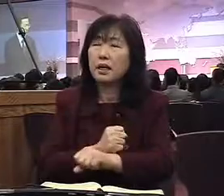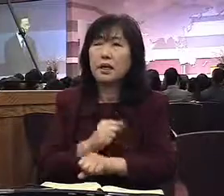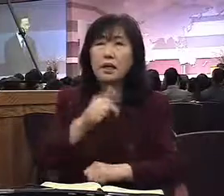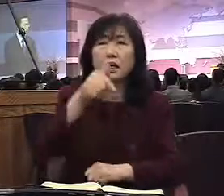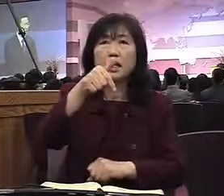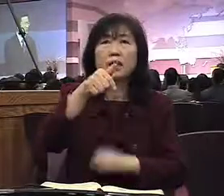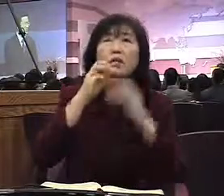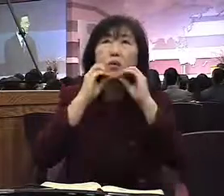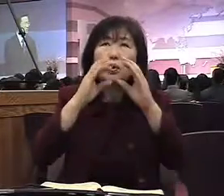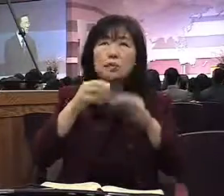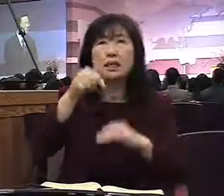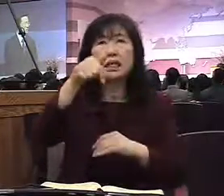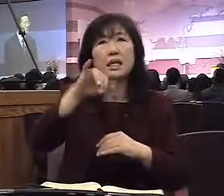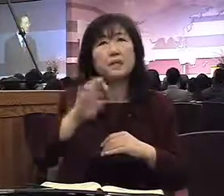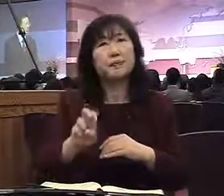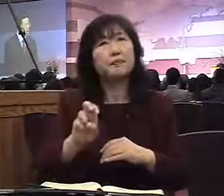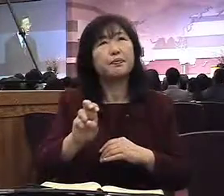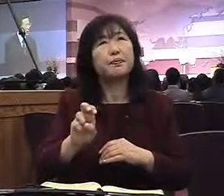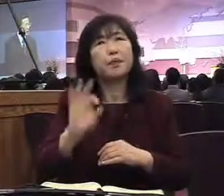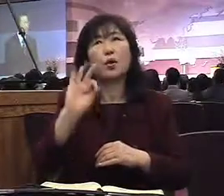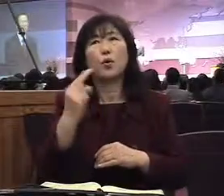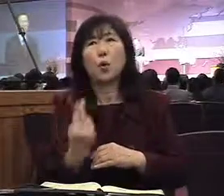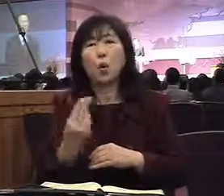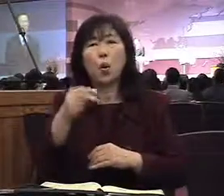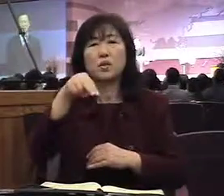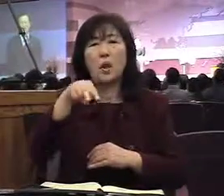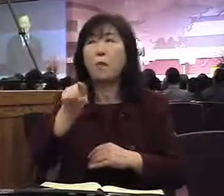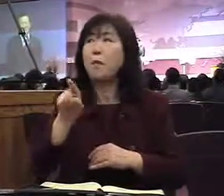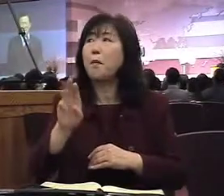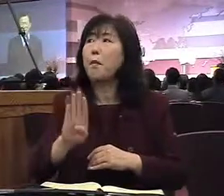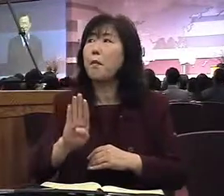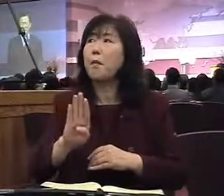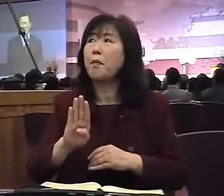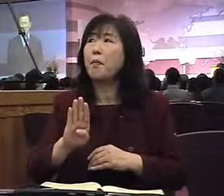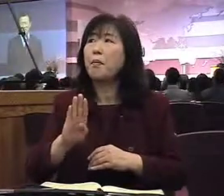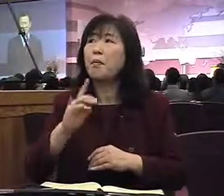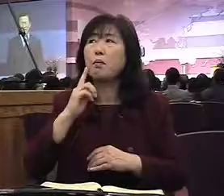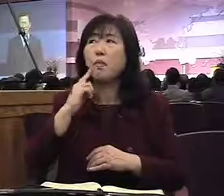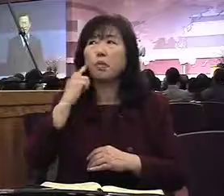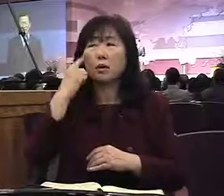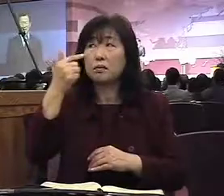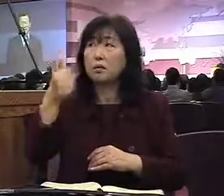목사님. 이분은 여러분 그분 간증 들으시면 많이 계시겠지만